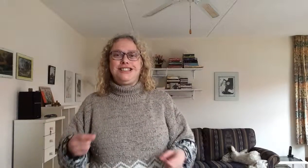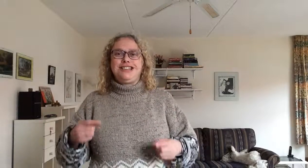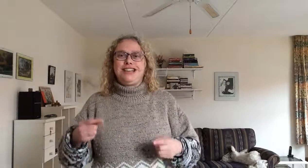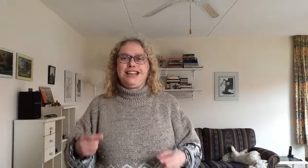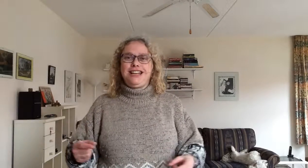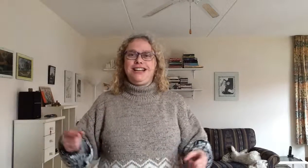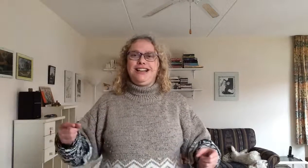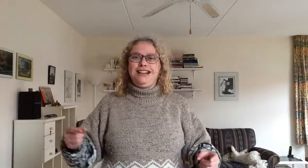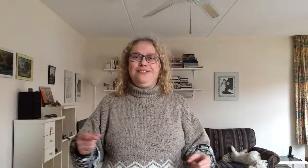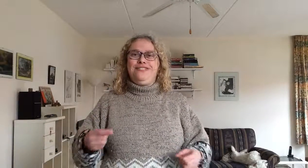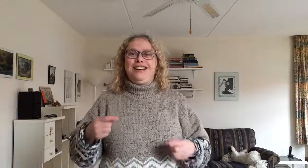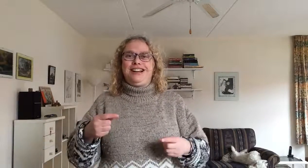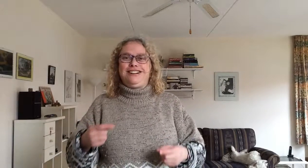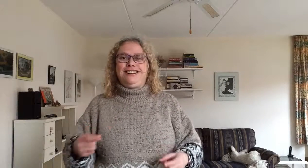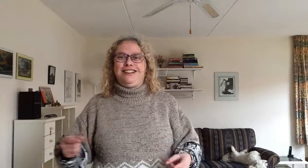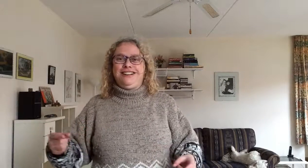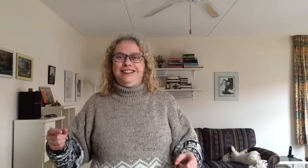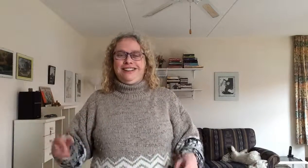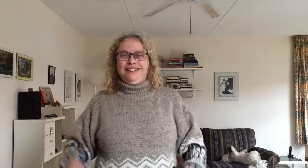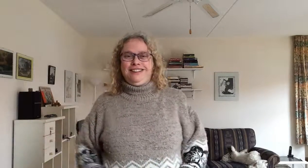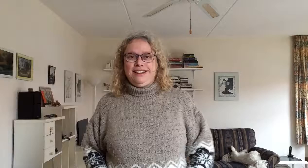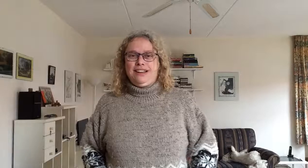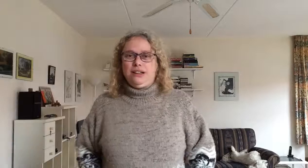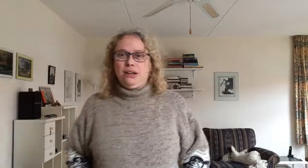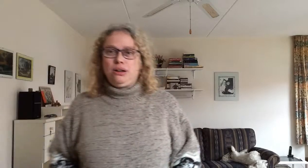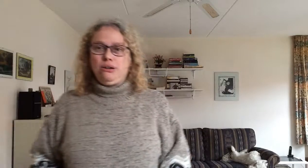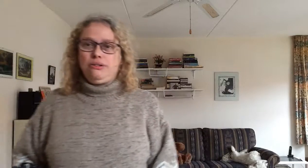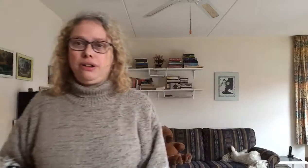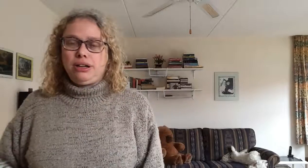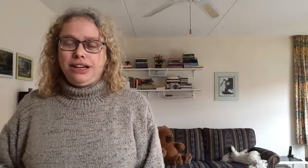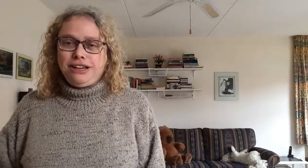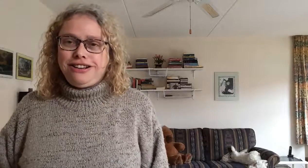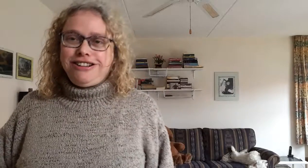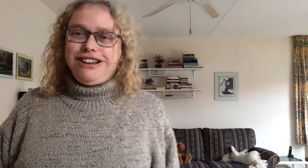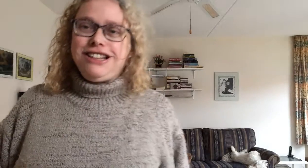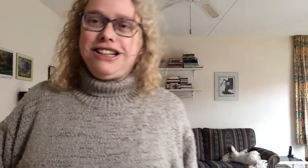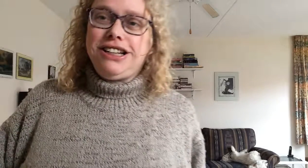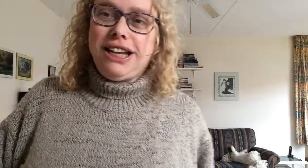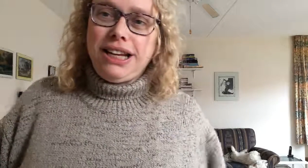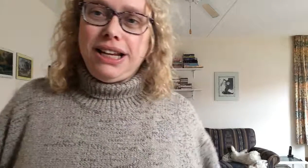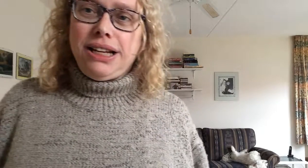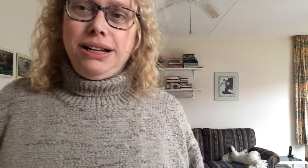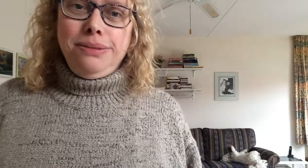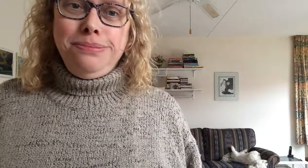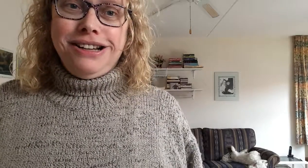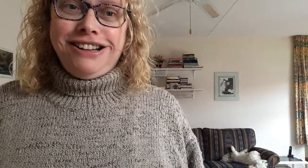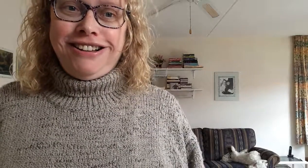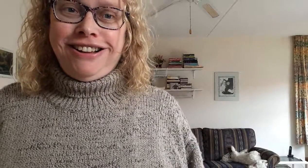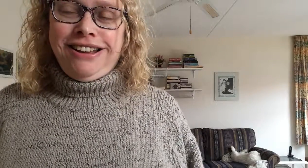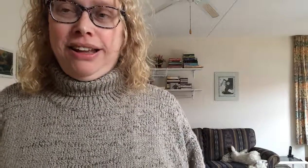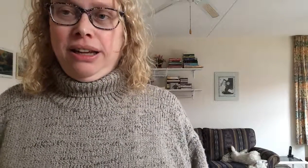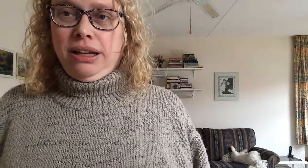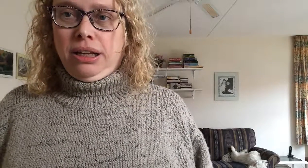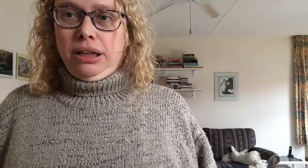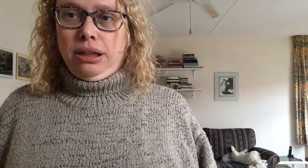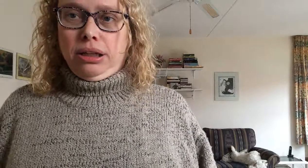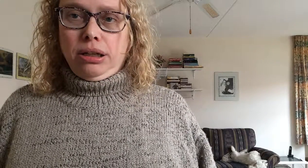het helemaal. Jeroen van Inkel is het helemaal.